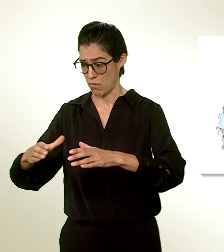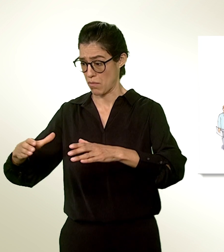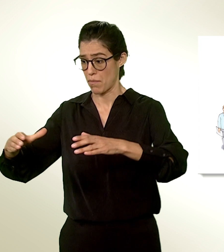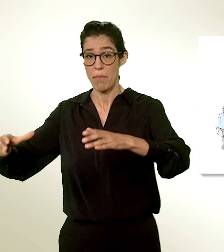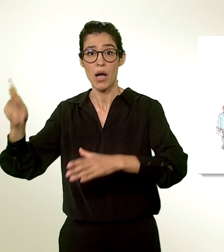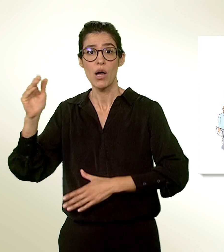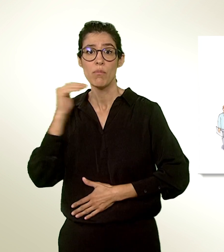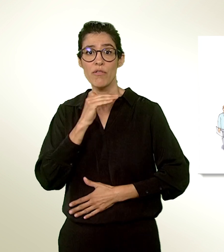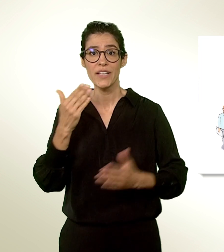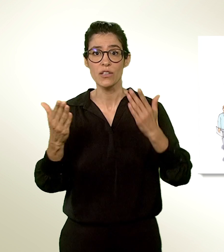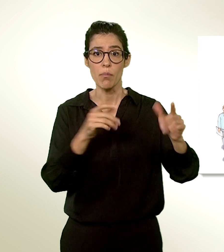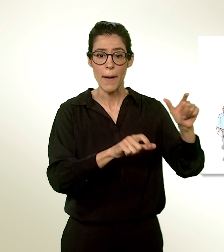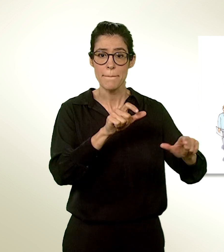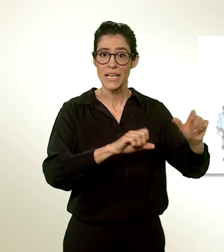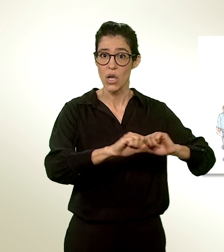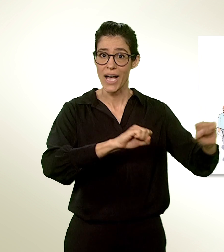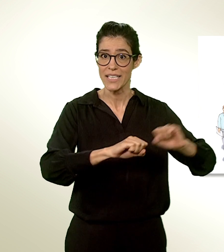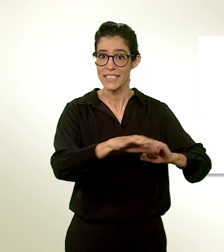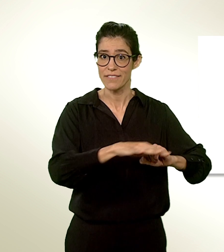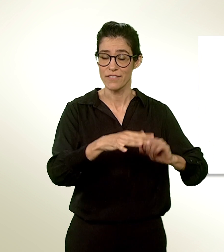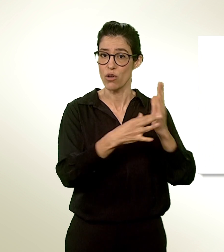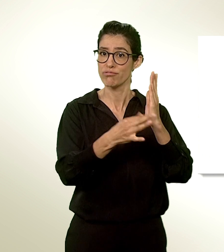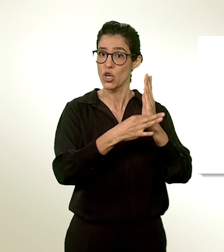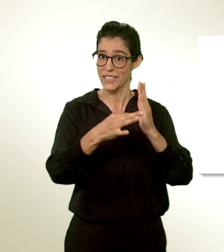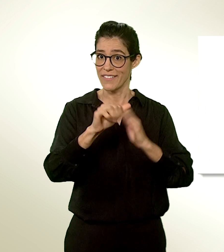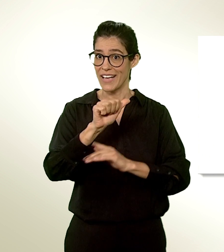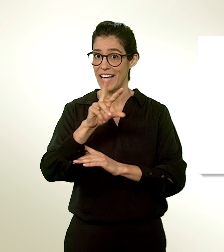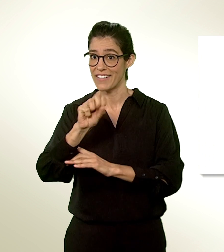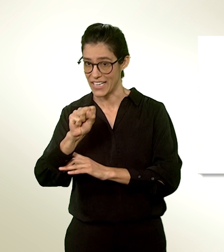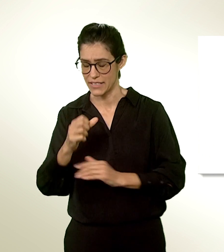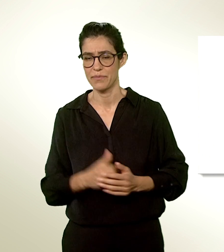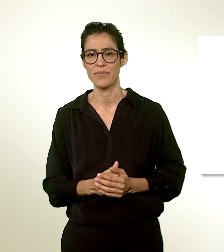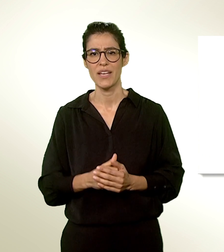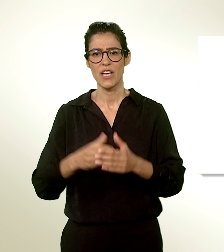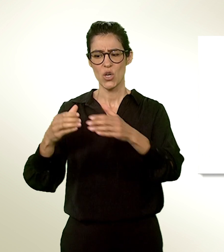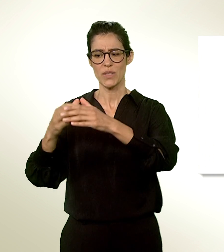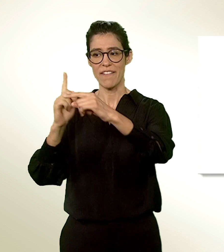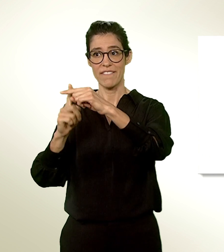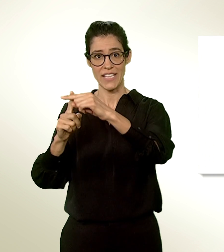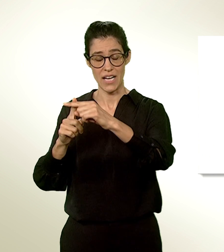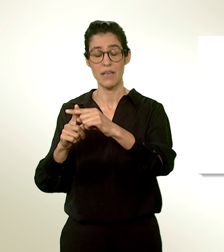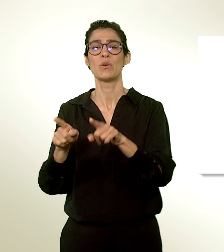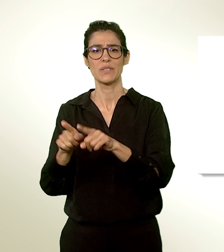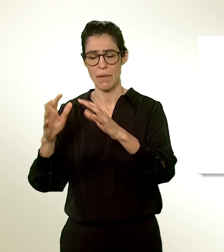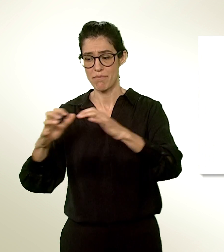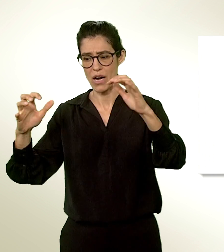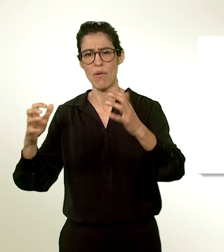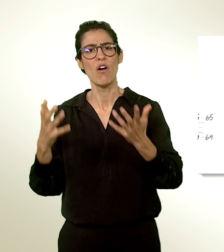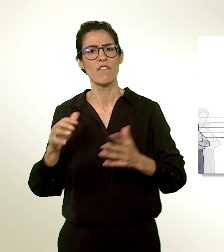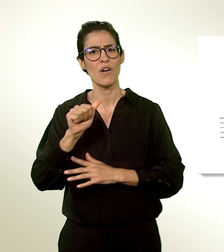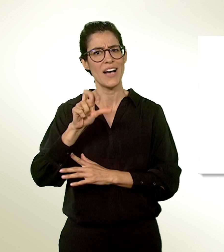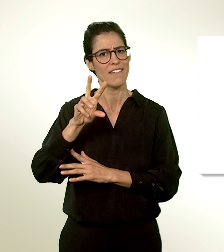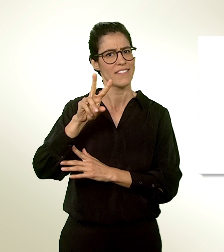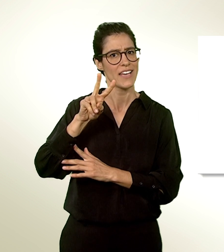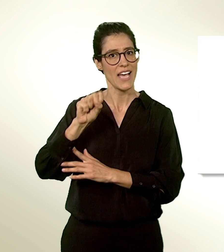personnes actives qui cotisent à l'AVS. Le Conseil fédéral et le Parlement veulent réformer l'AVS pour stabiliser ses